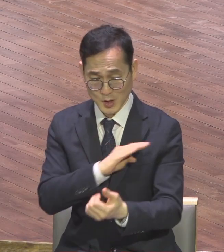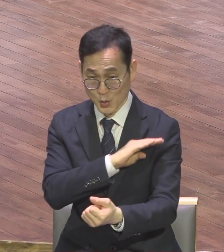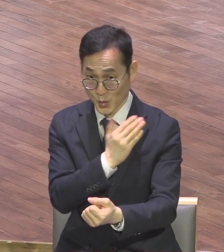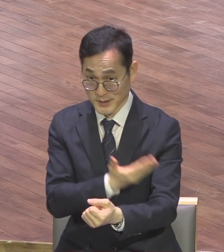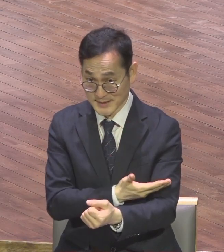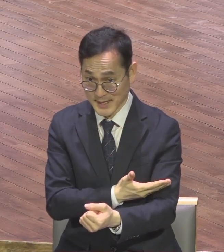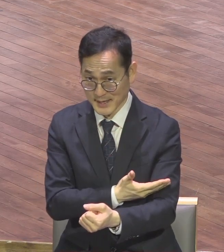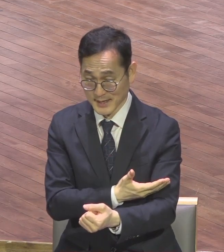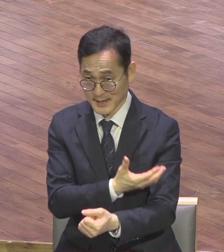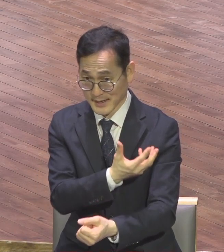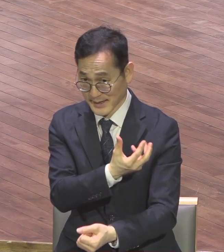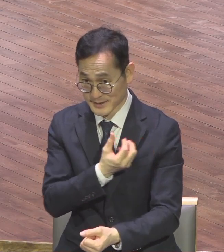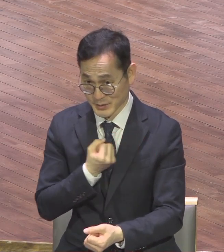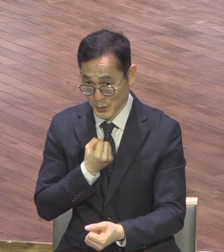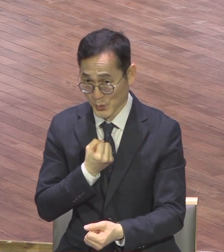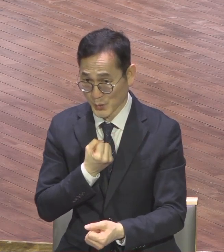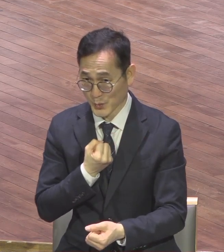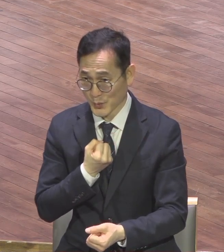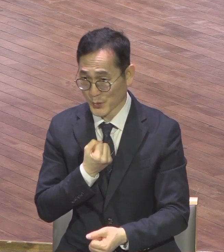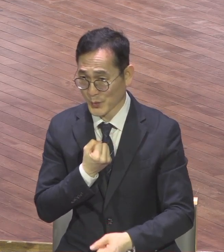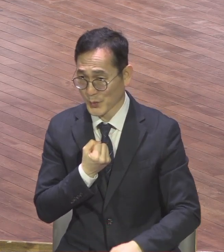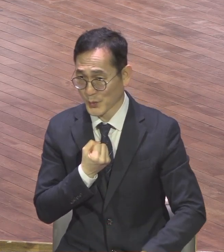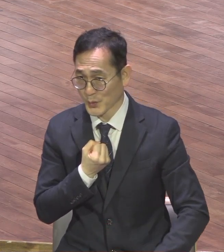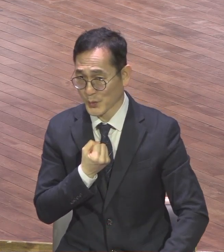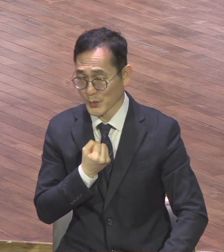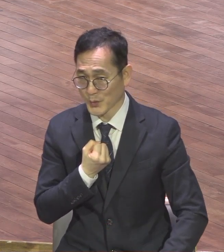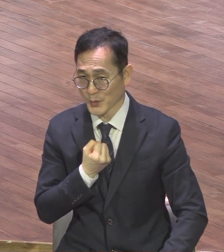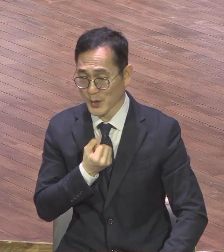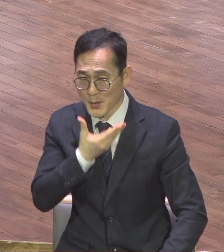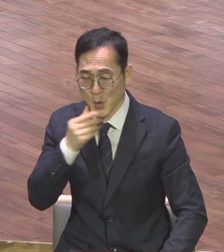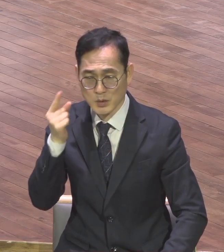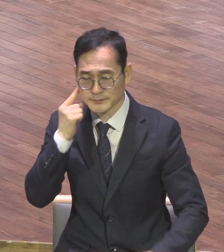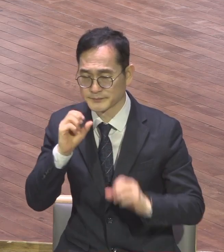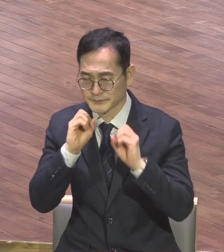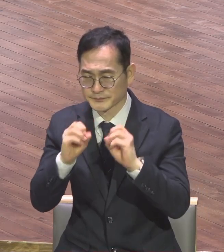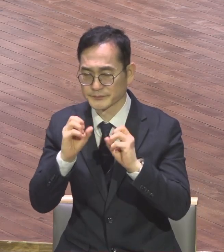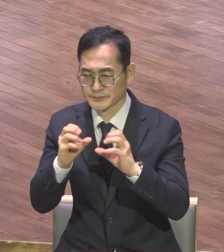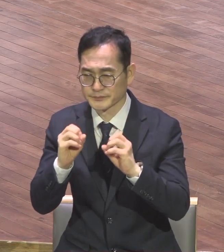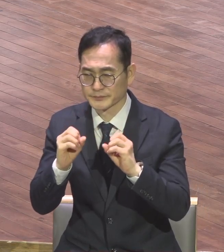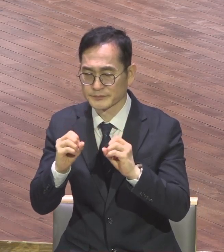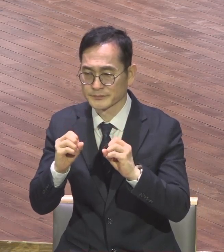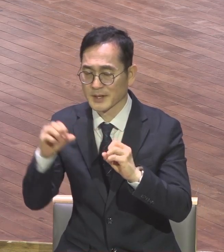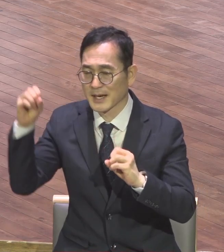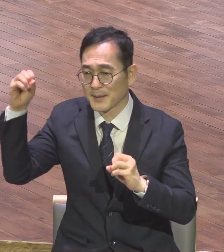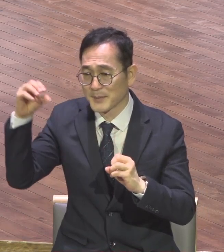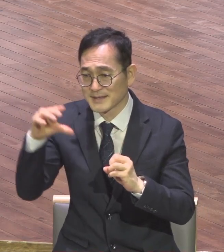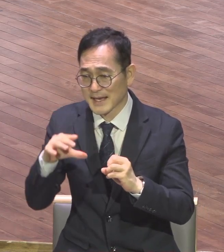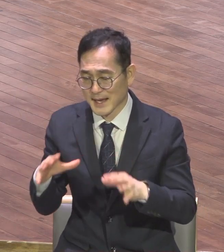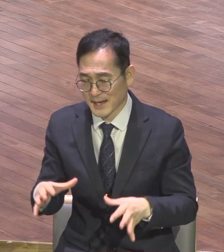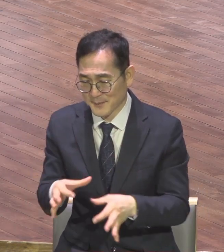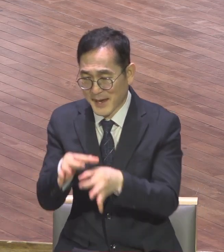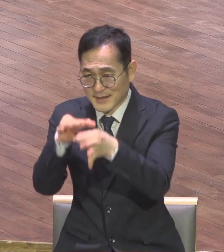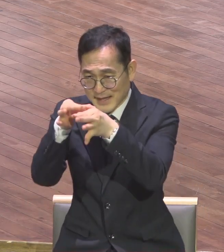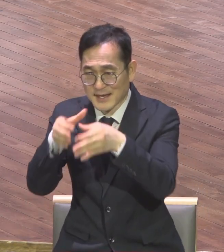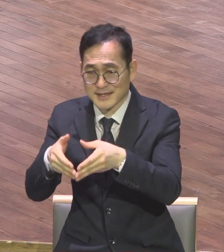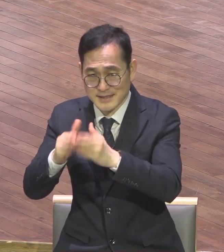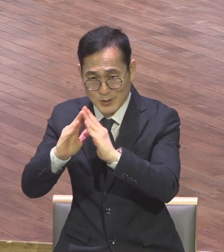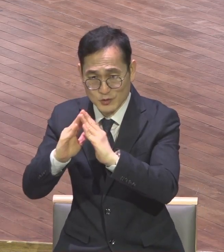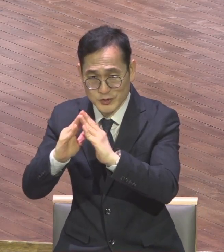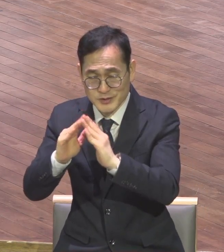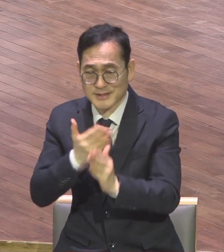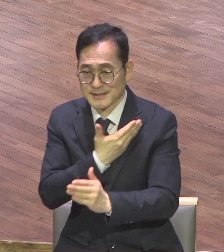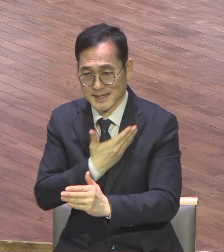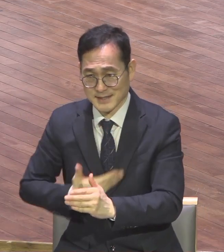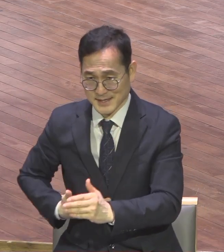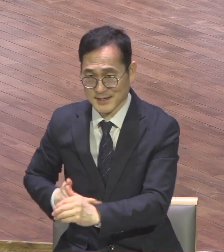권세를 확실히 사용하면서 현장에서 빛의 망대를 세워가는 그리스도의 절대 제사들 되시기를